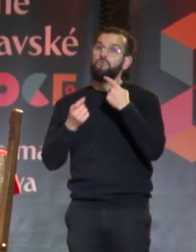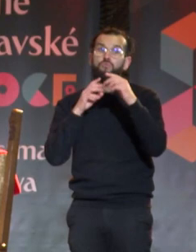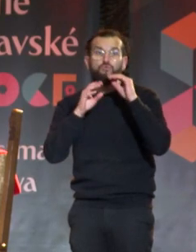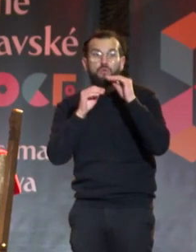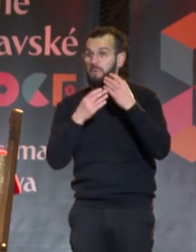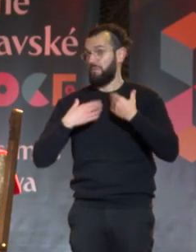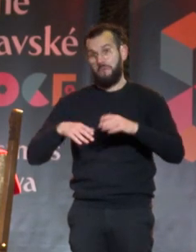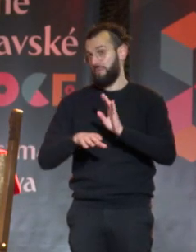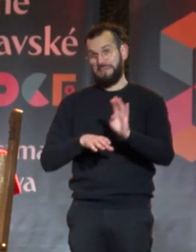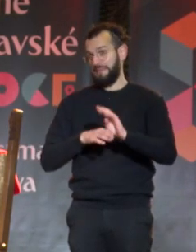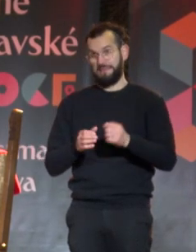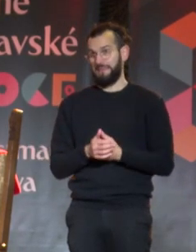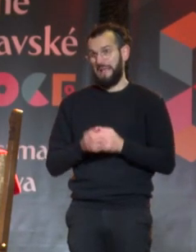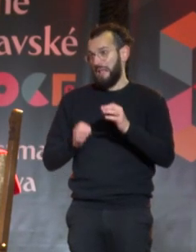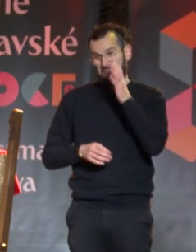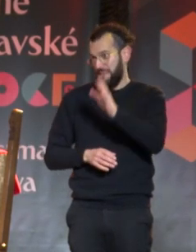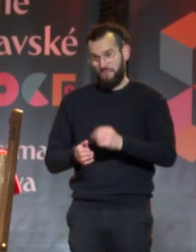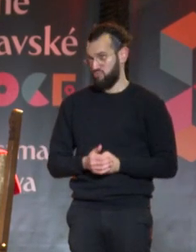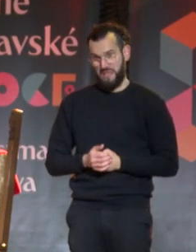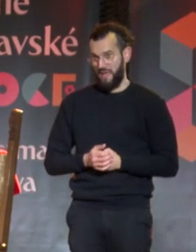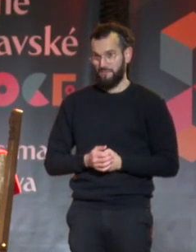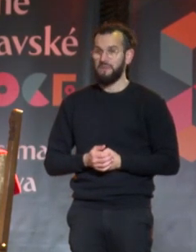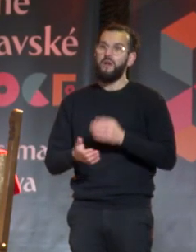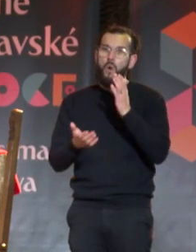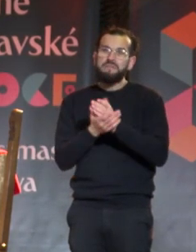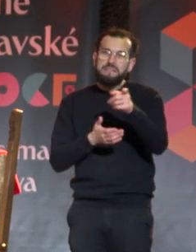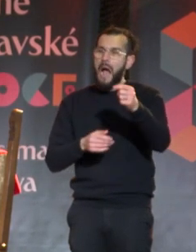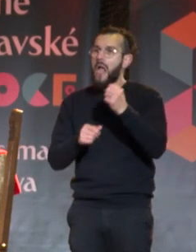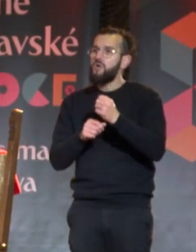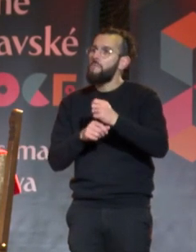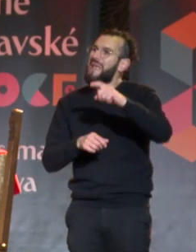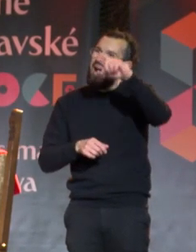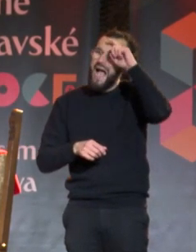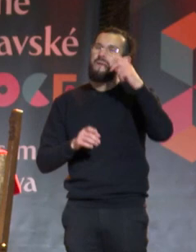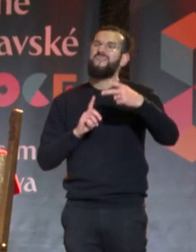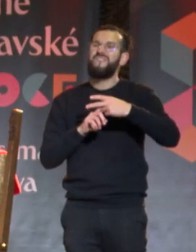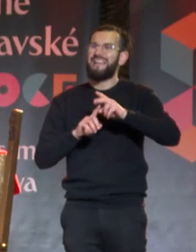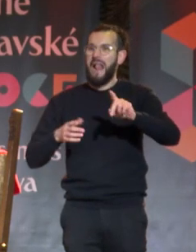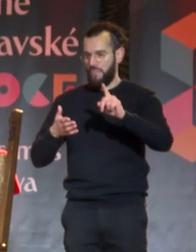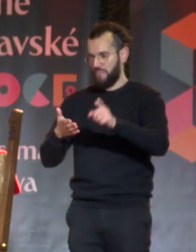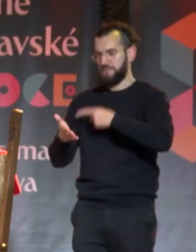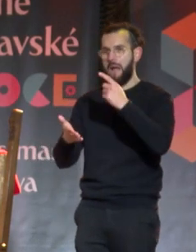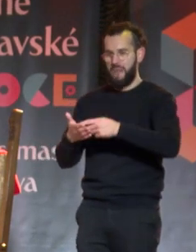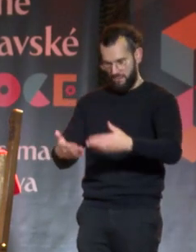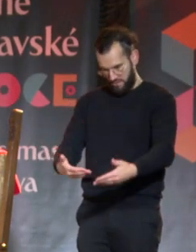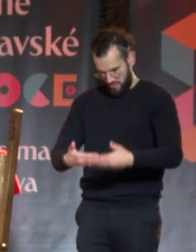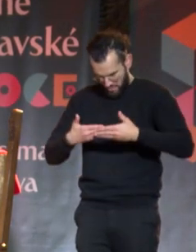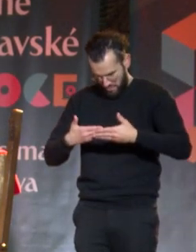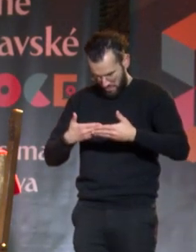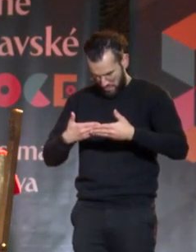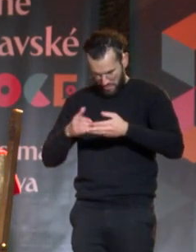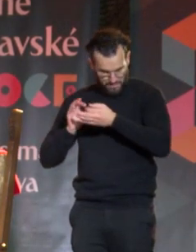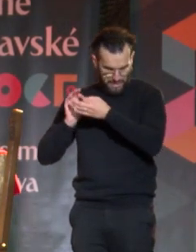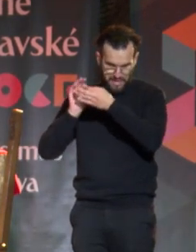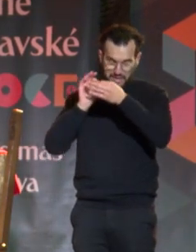nerozprávali. A asi sa ani nebudeme, pretože stále pozerá do tabletu. Drží ho pred očami a ešte som nevidel, že by